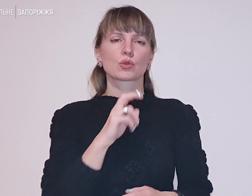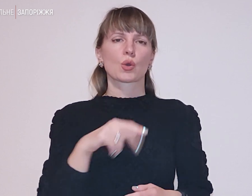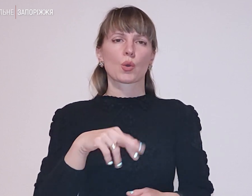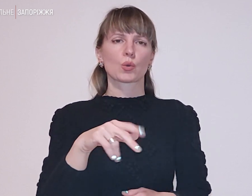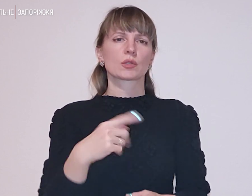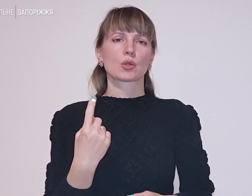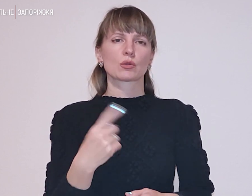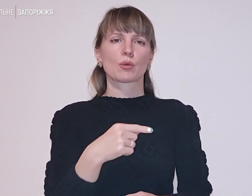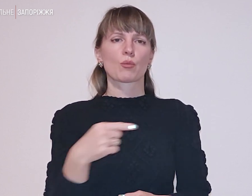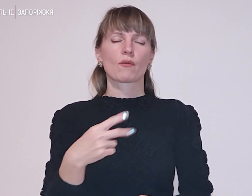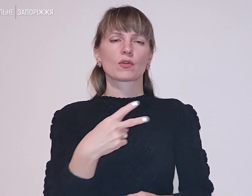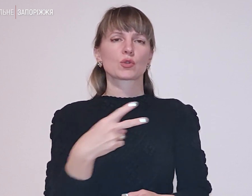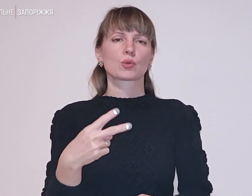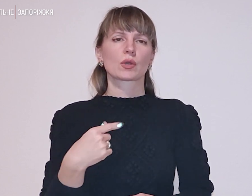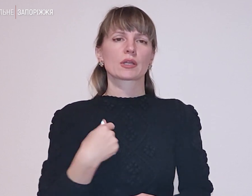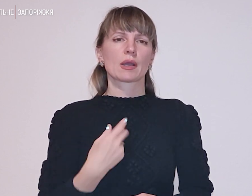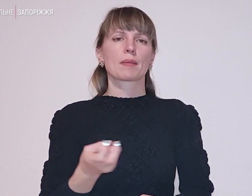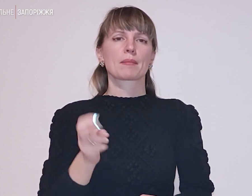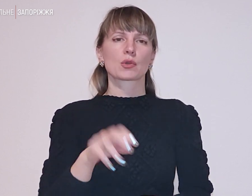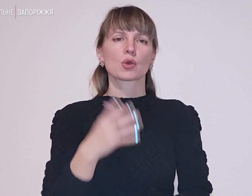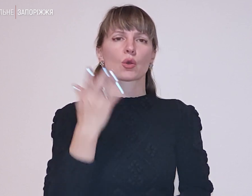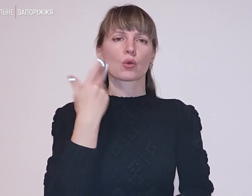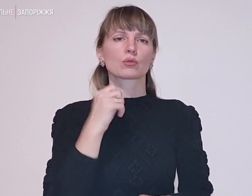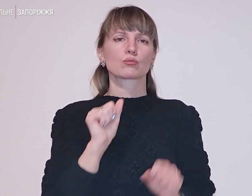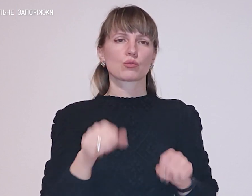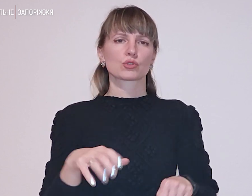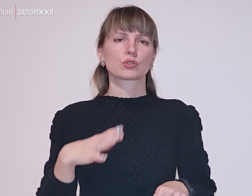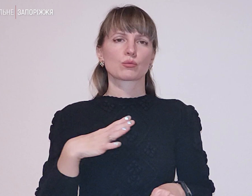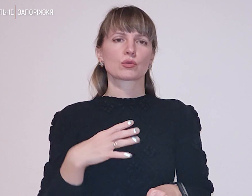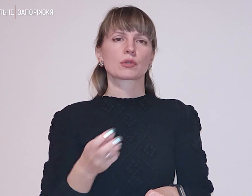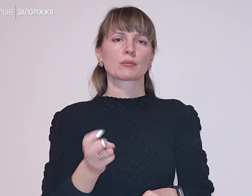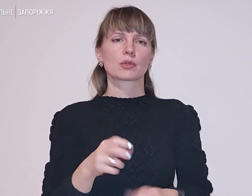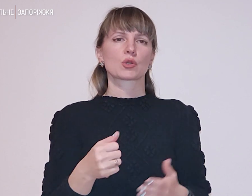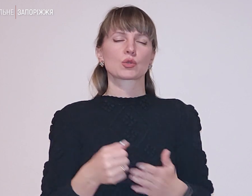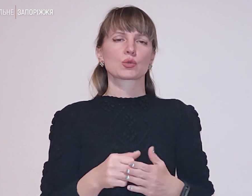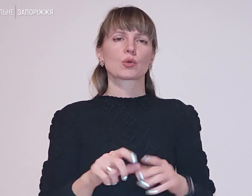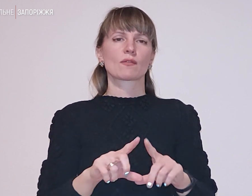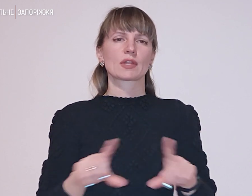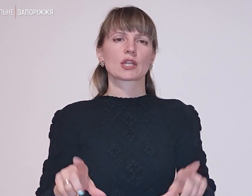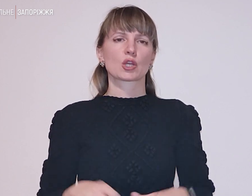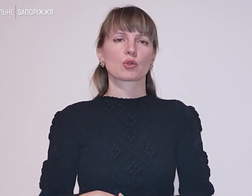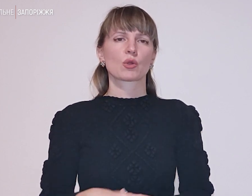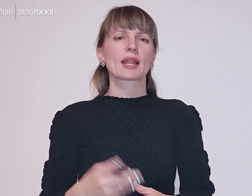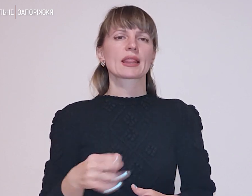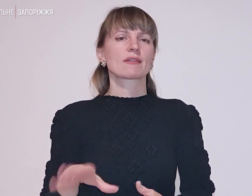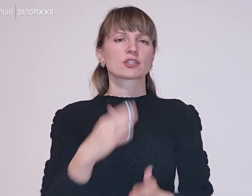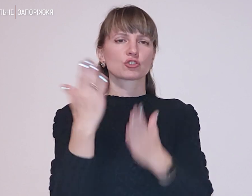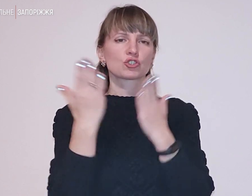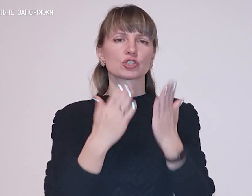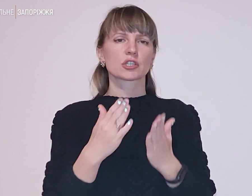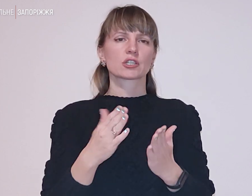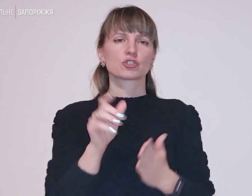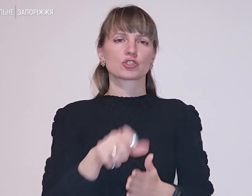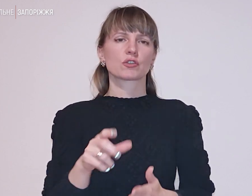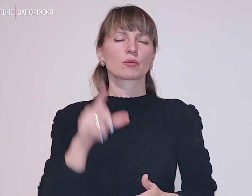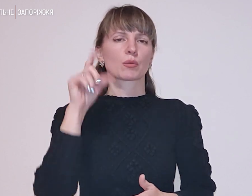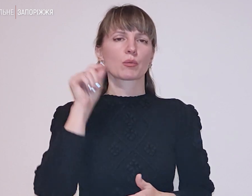на один поверх, другий. Я прийду тоді, коли можна буде прийти до відділу. Для всіх читачів бібліотекарі працювали сьогодні